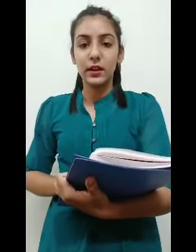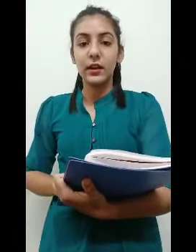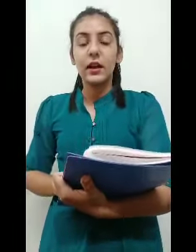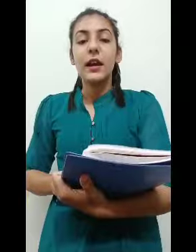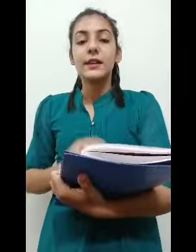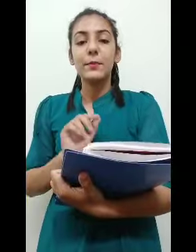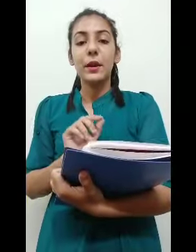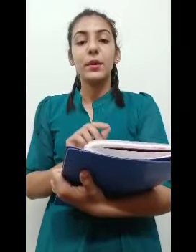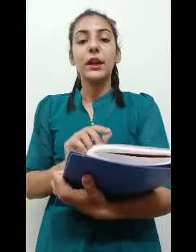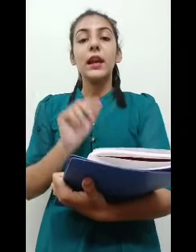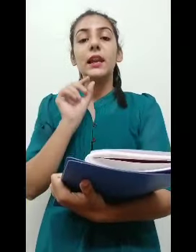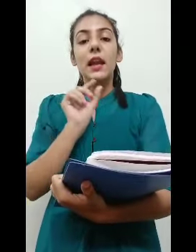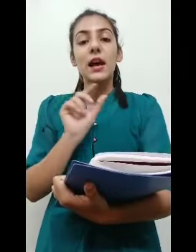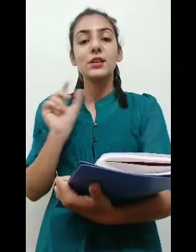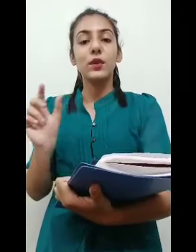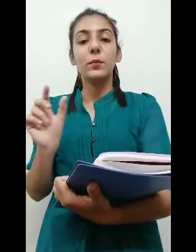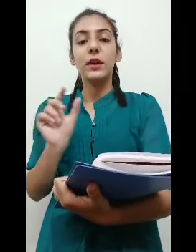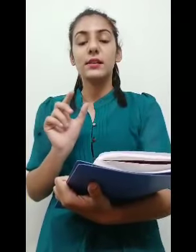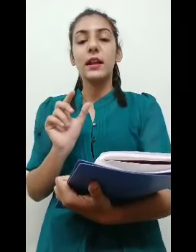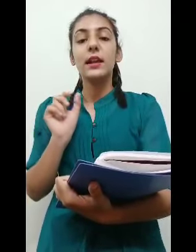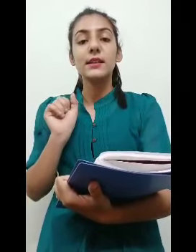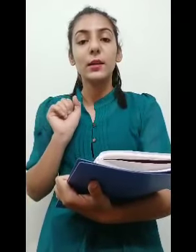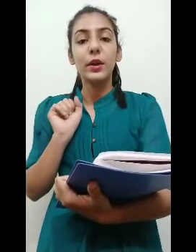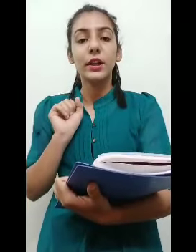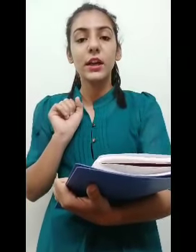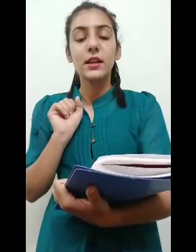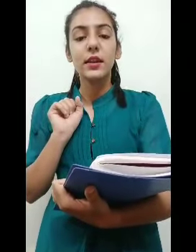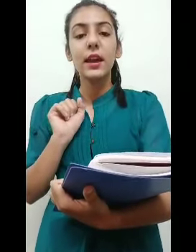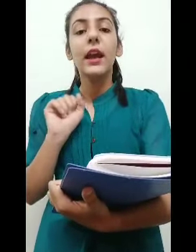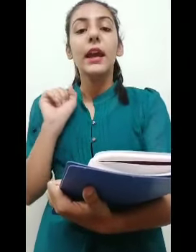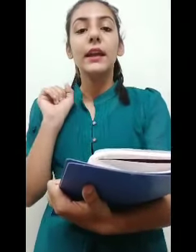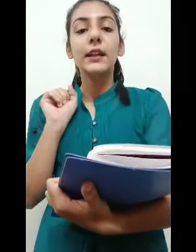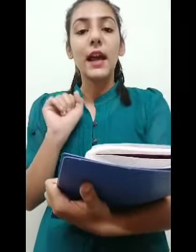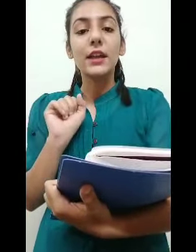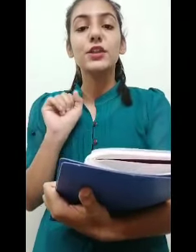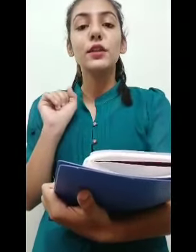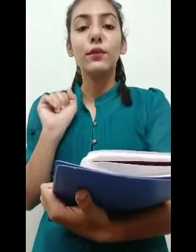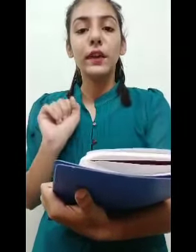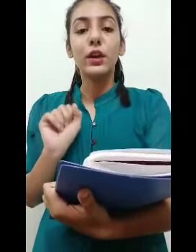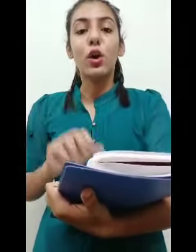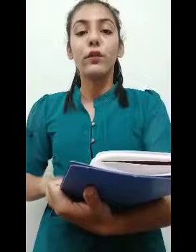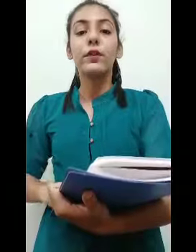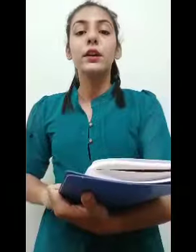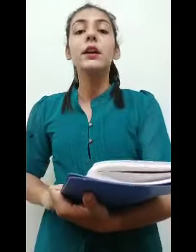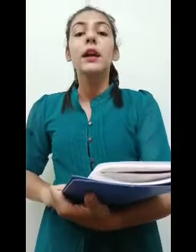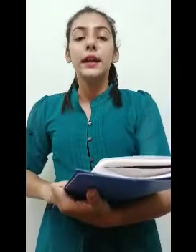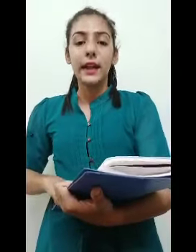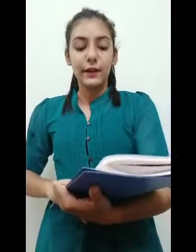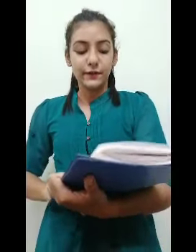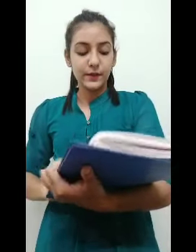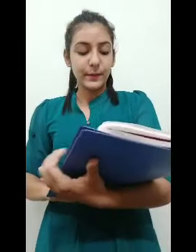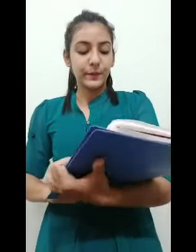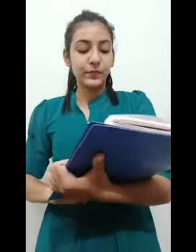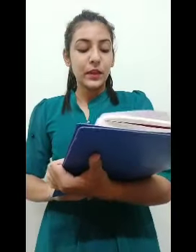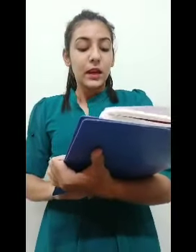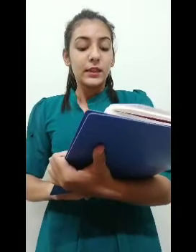है। सितंबर के लास्ट वीक में हर साल क्या सेलिब्रेट किया जाता है? इंटरनेशनल वीक ऑफ द डेफ।